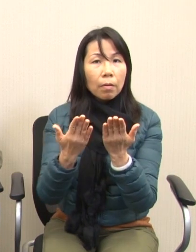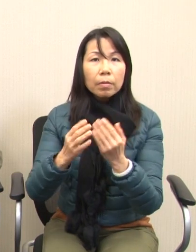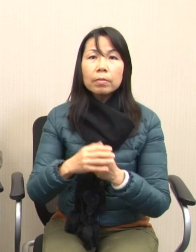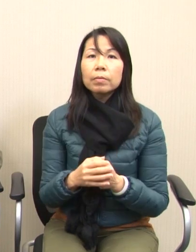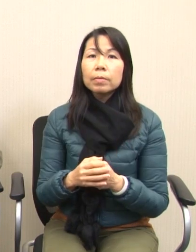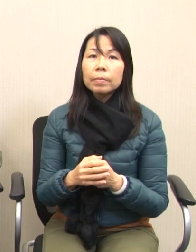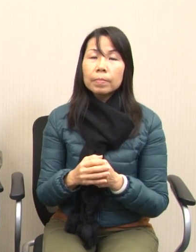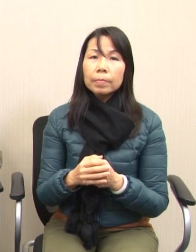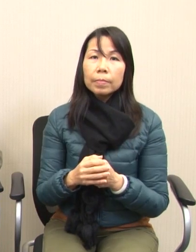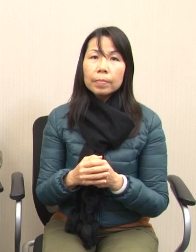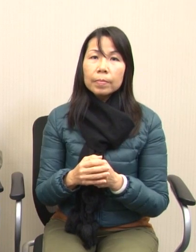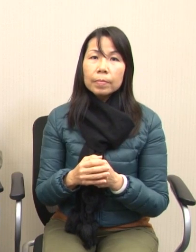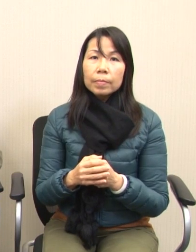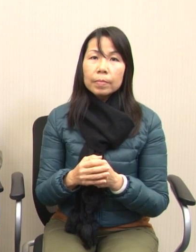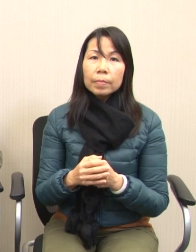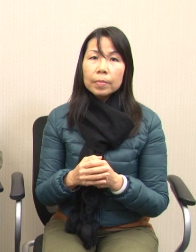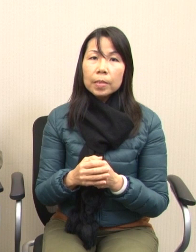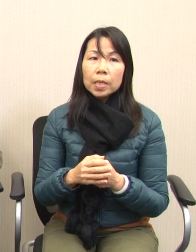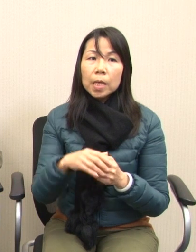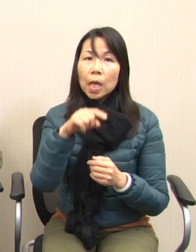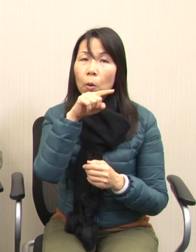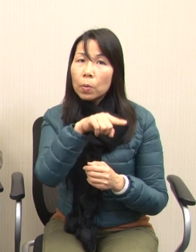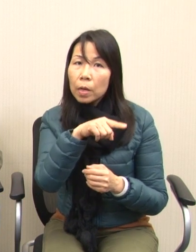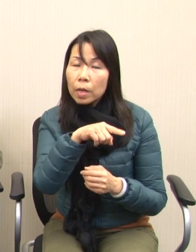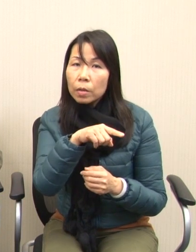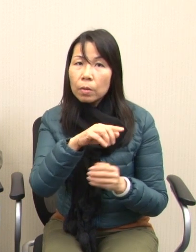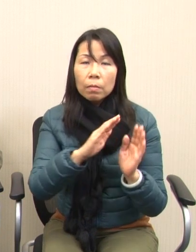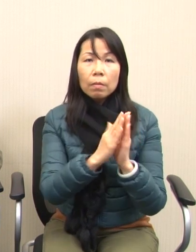你有呢個光環